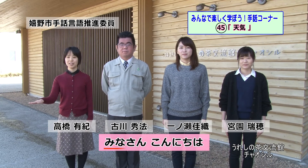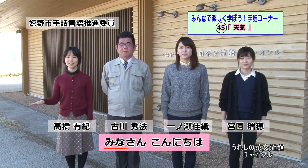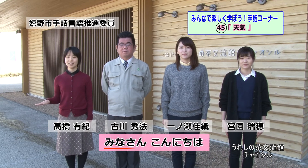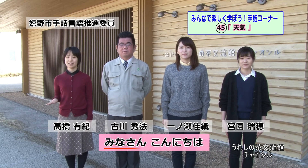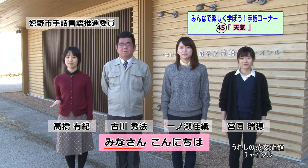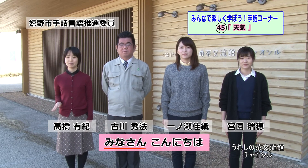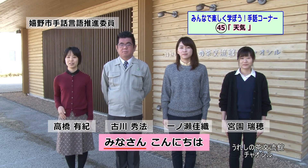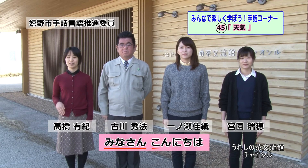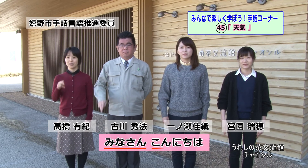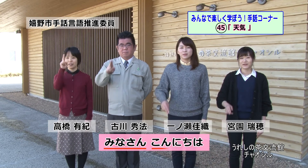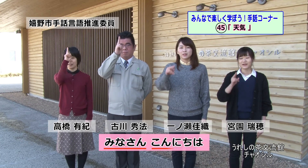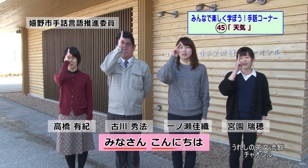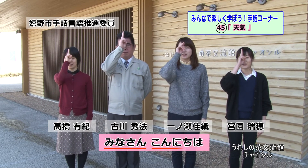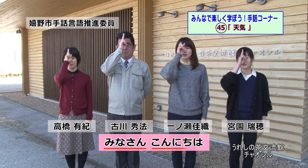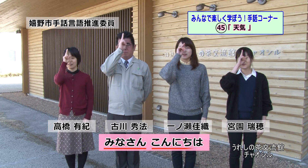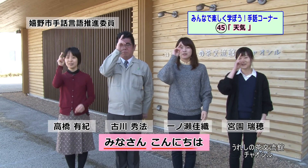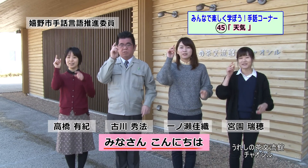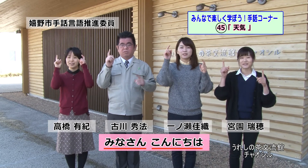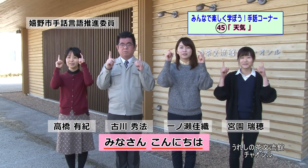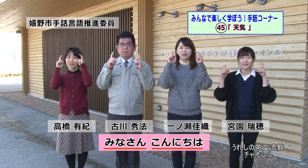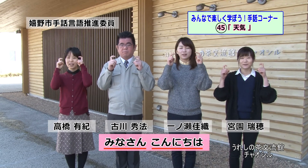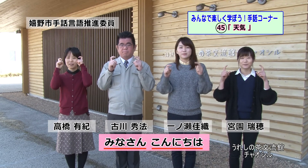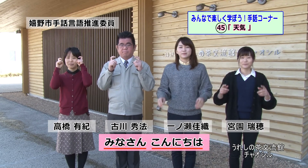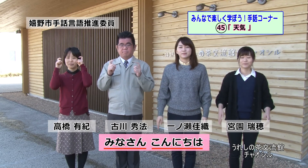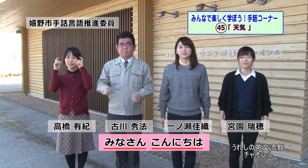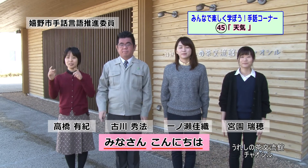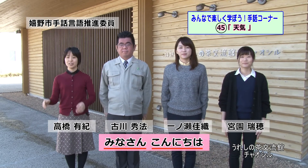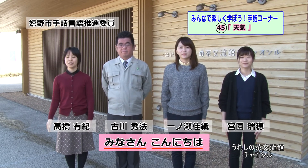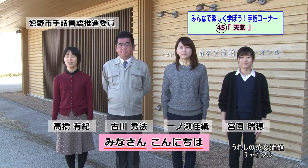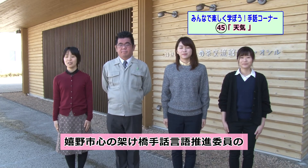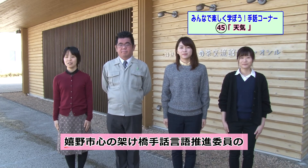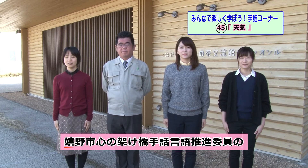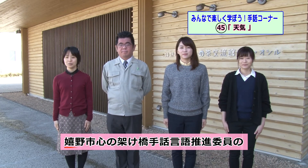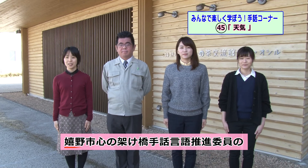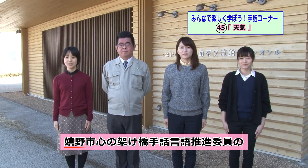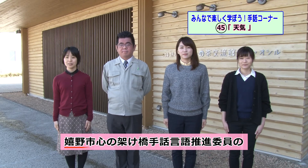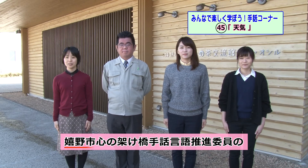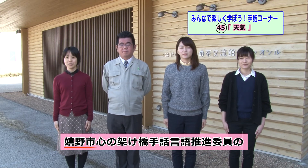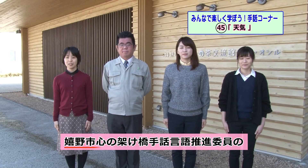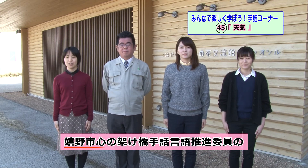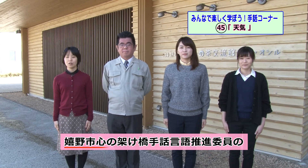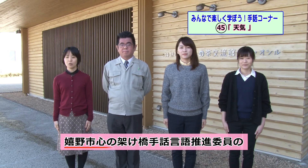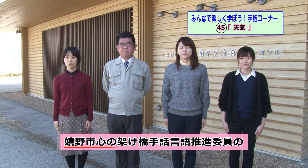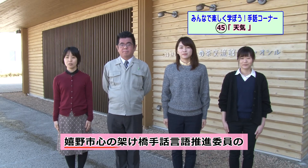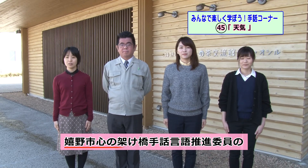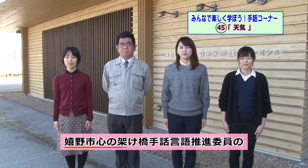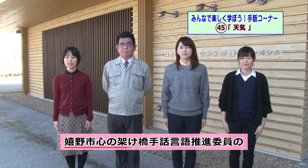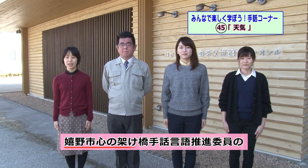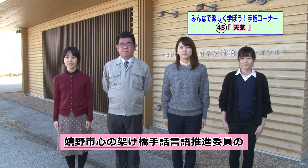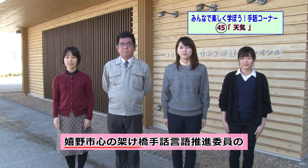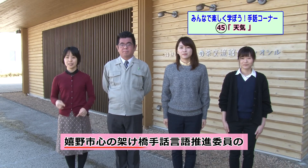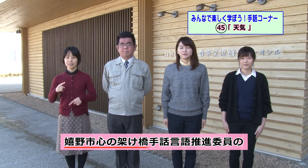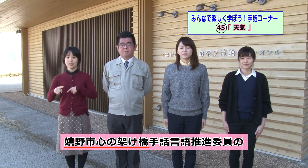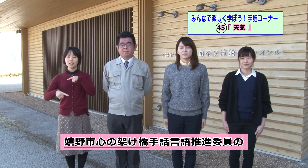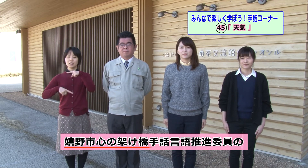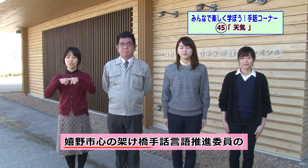皆さん、 こんにちは。 嬉野市心の架け橋手